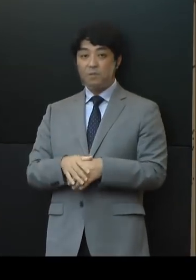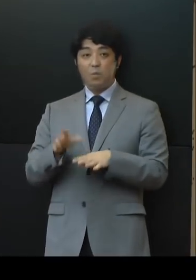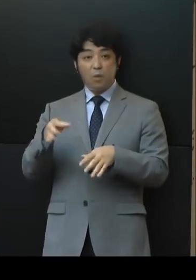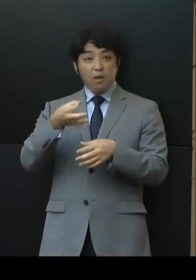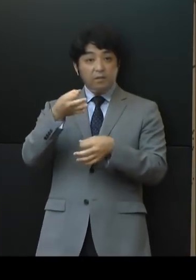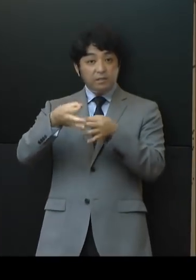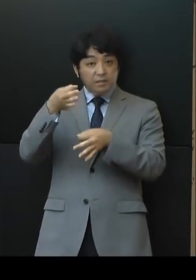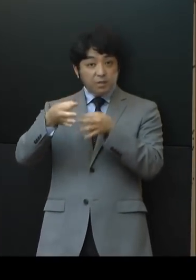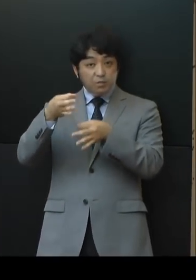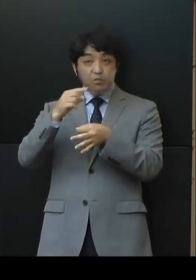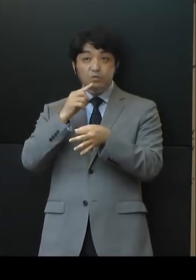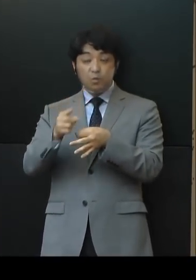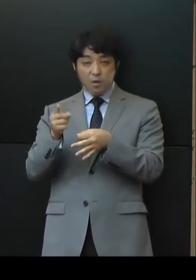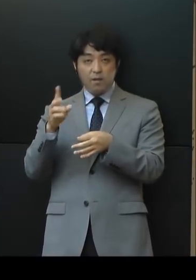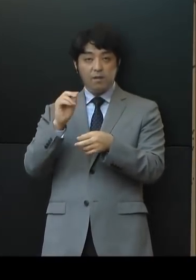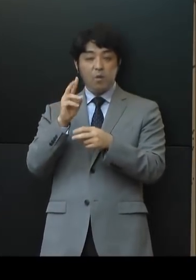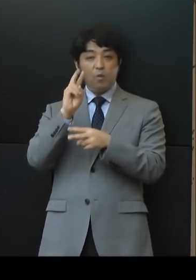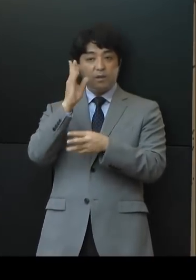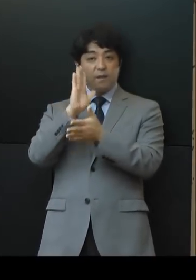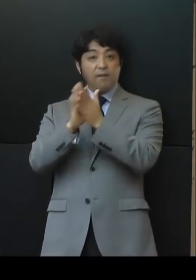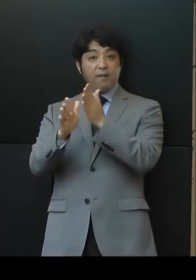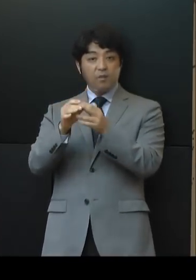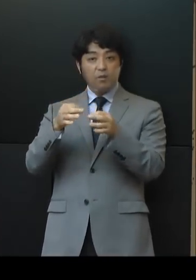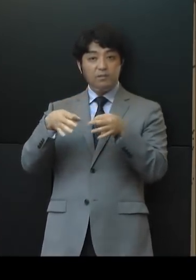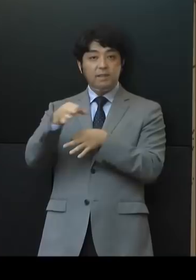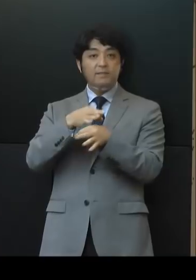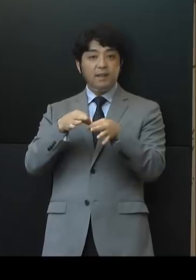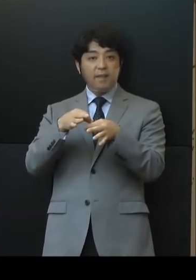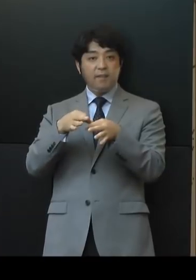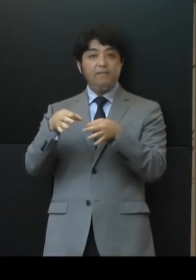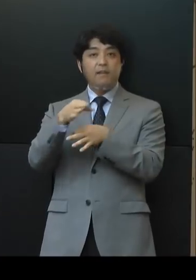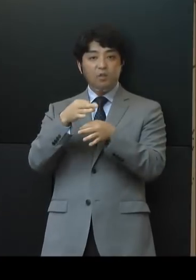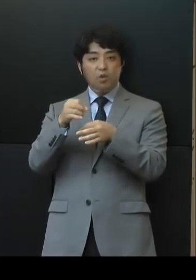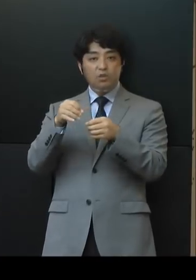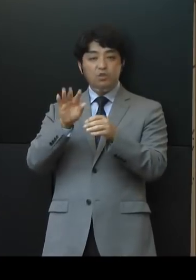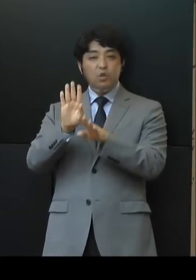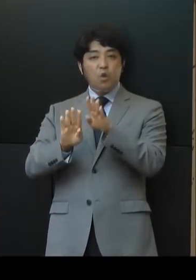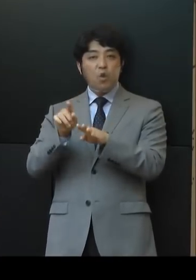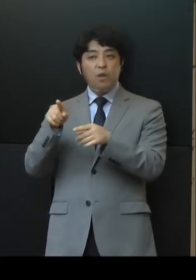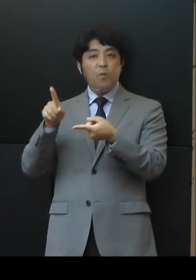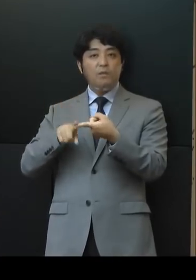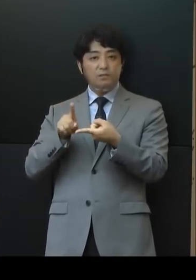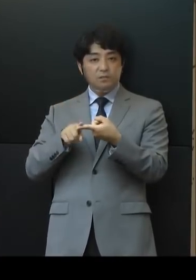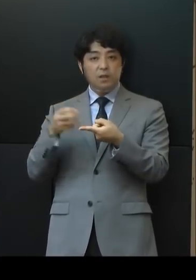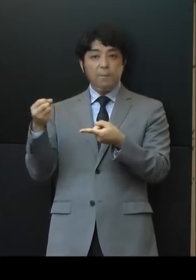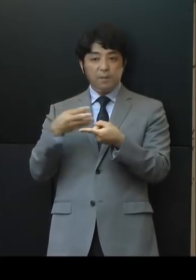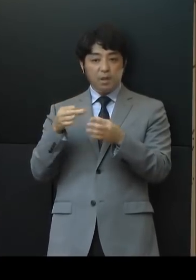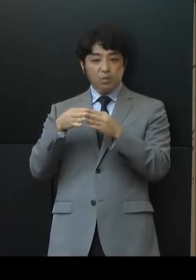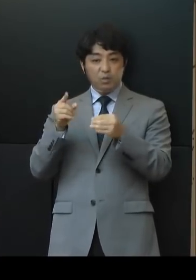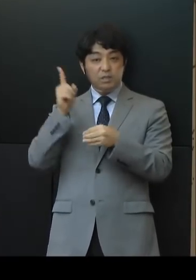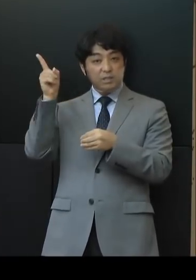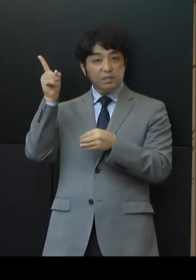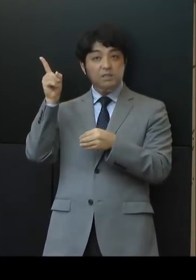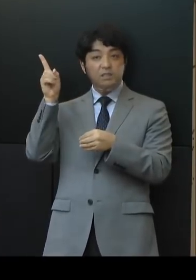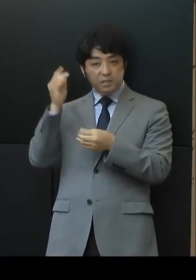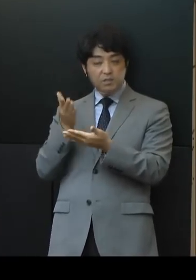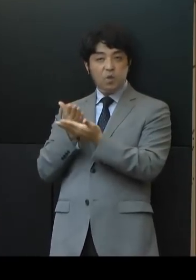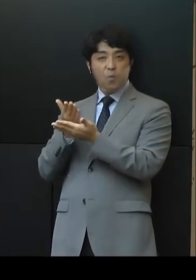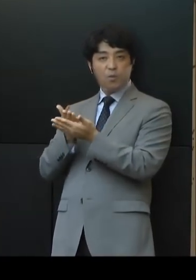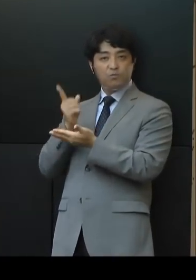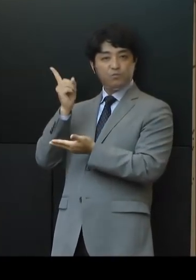ては、県の財政事情と、そしてこれから、国に求められ